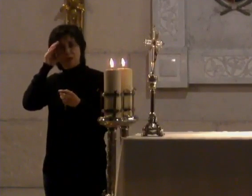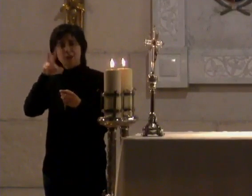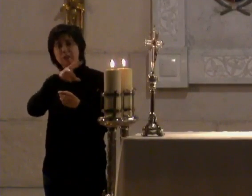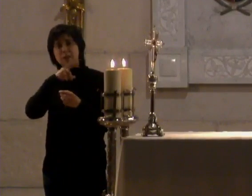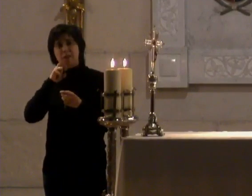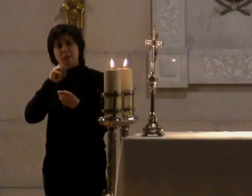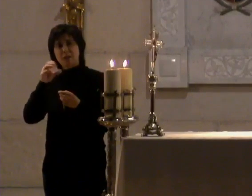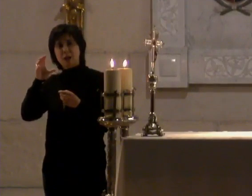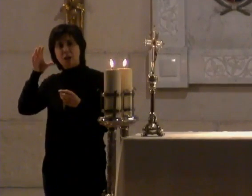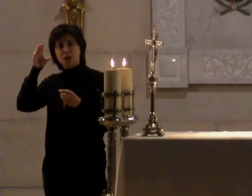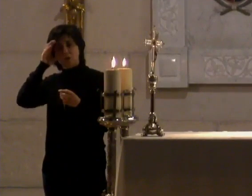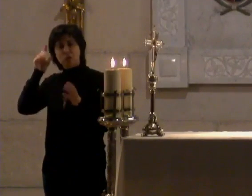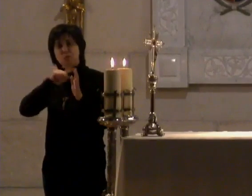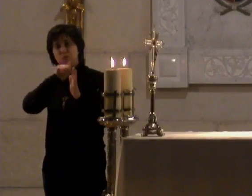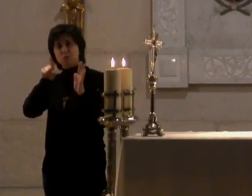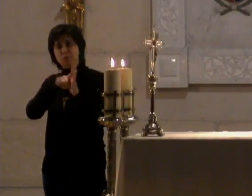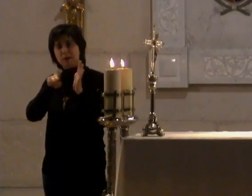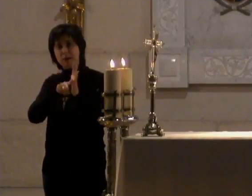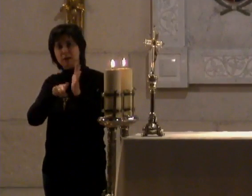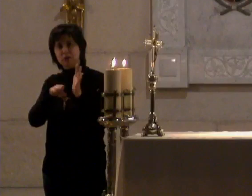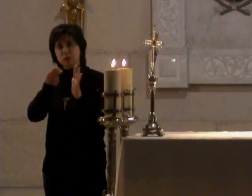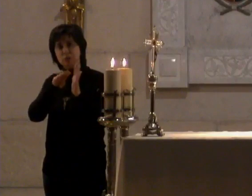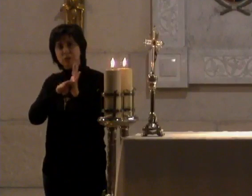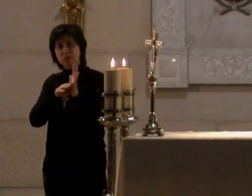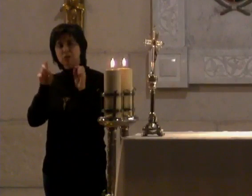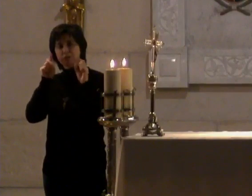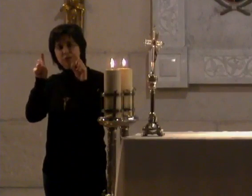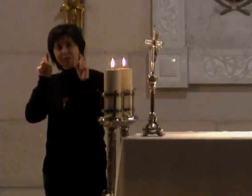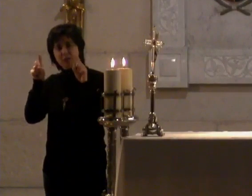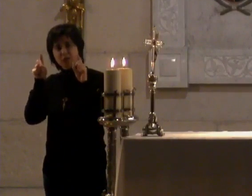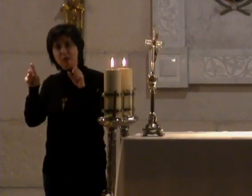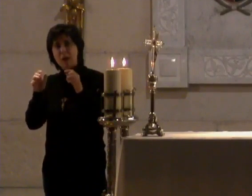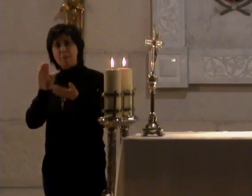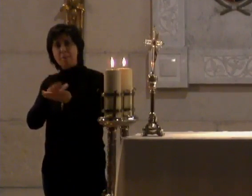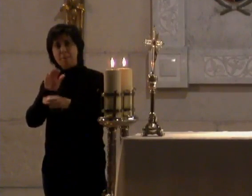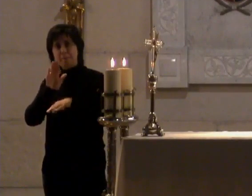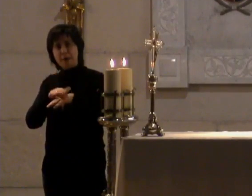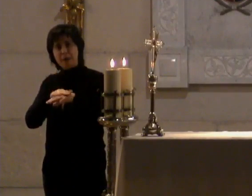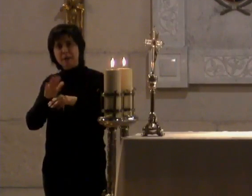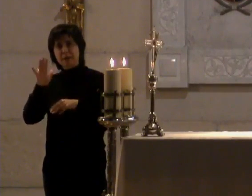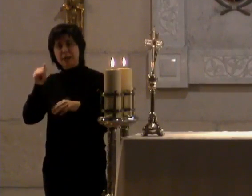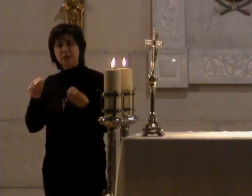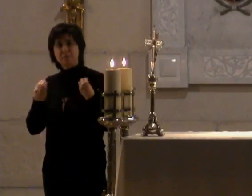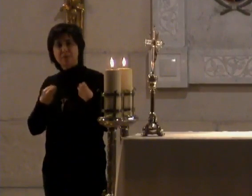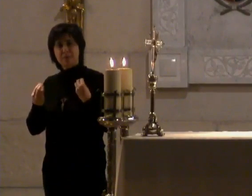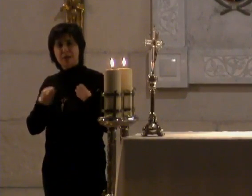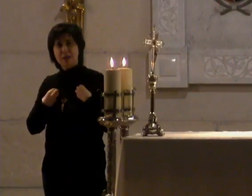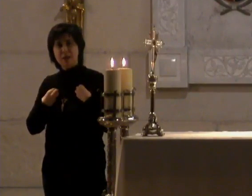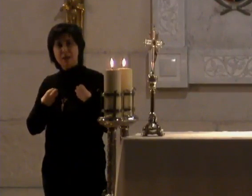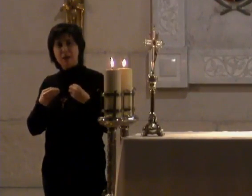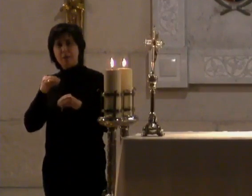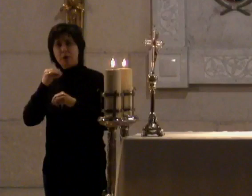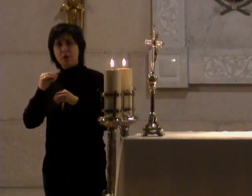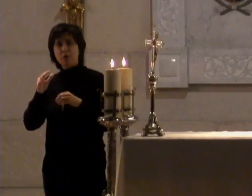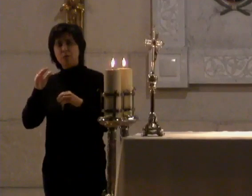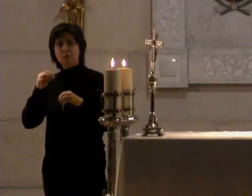Israel, escucha los mandatos y decretos que yo os enseño para que tengáis vida, para que